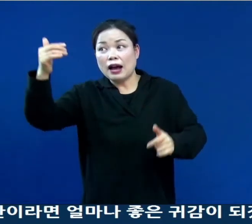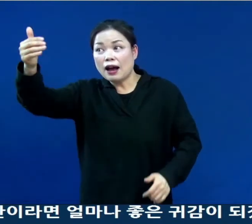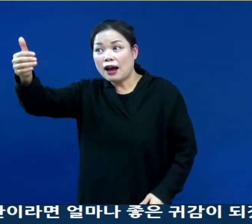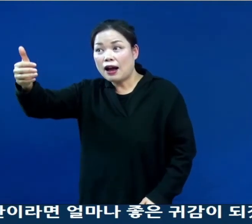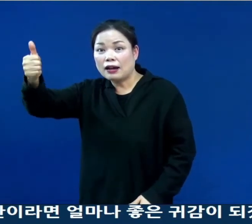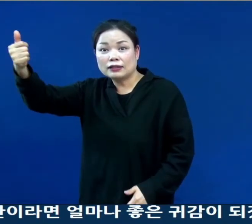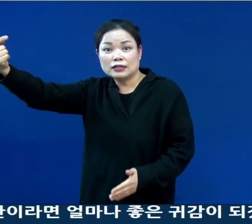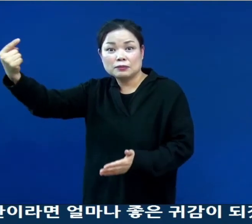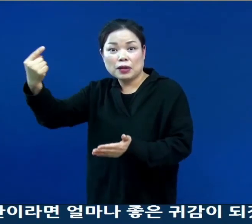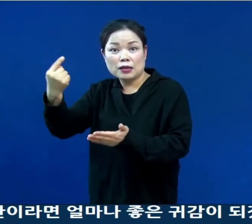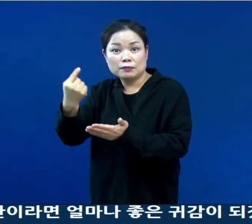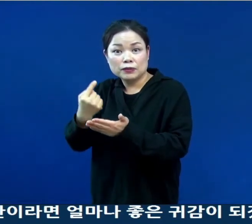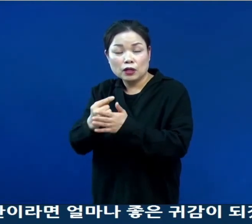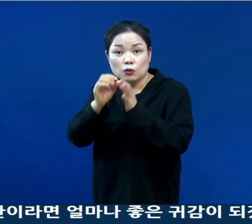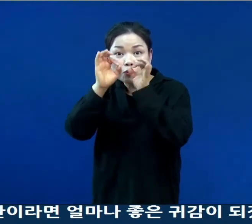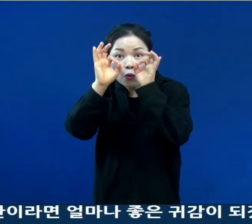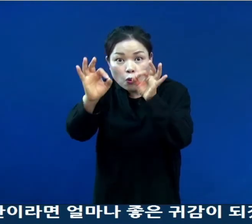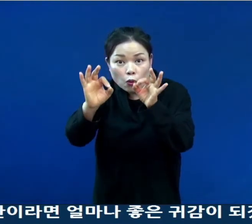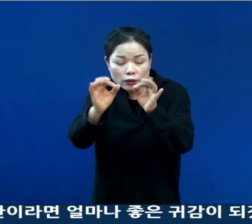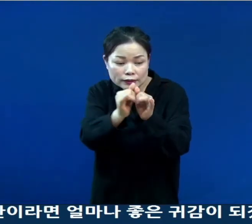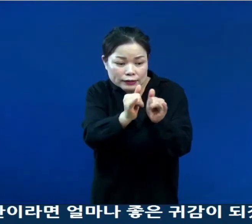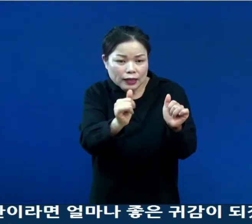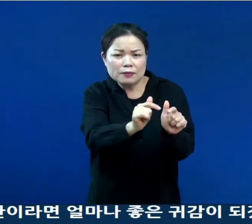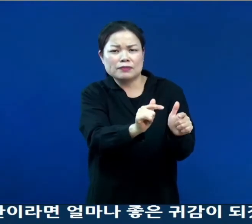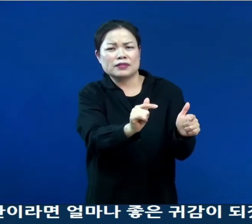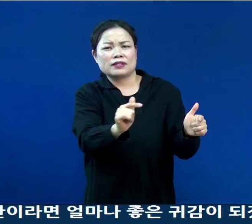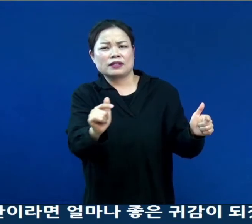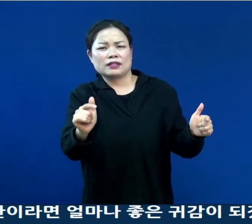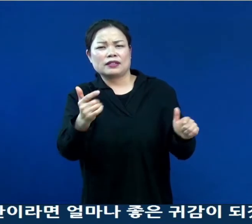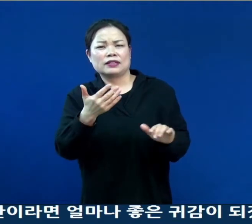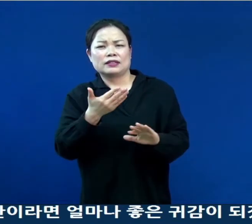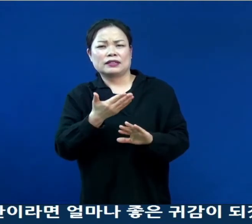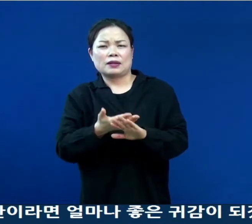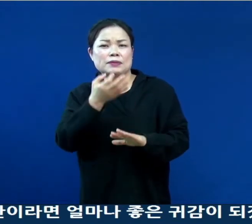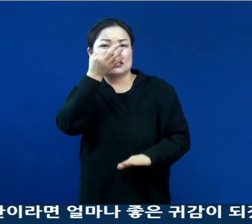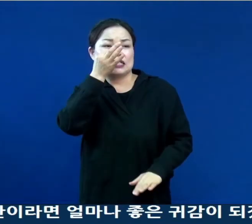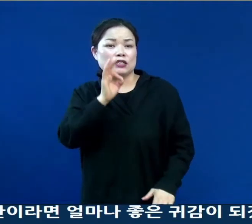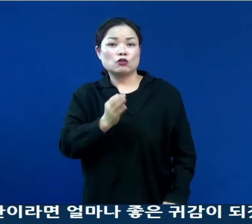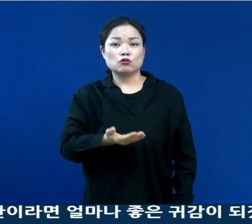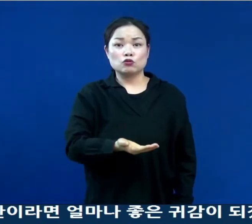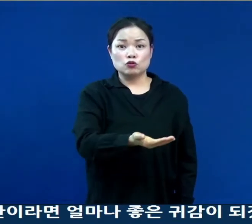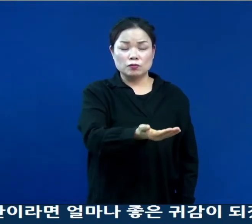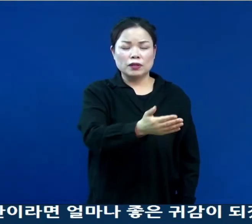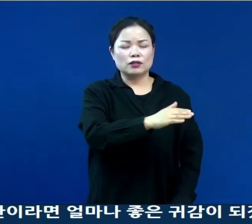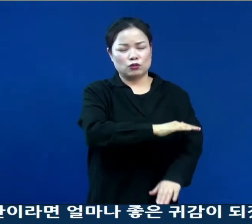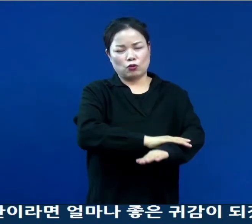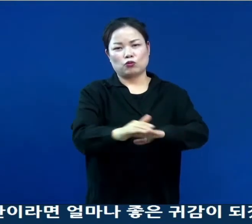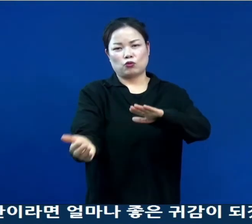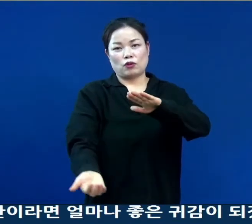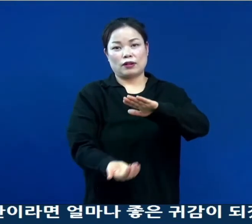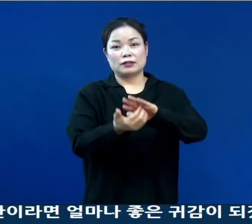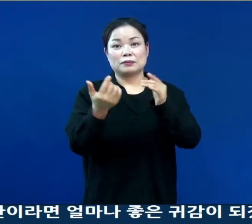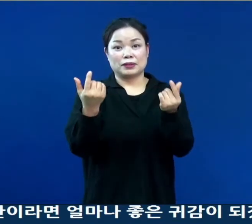하나님의 임재를 보일 수 있어서 사람들에게 다름을 인정받으면 형통한 것입니다.